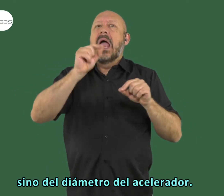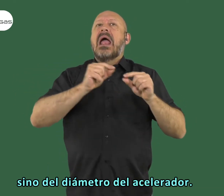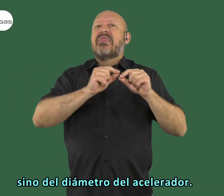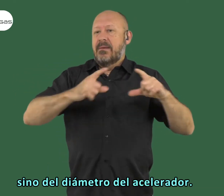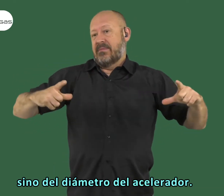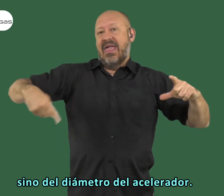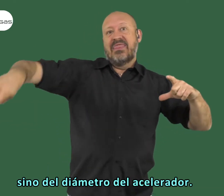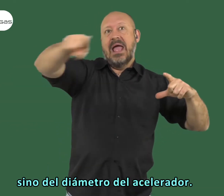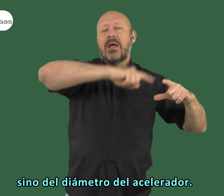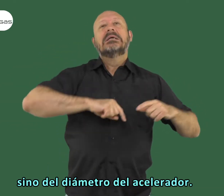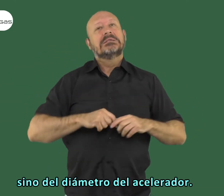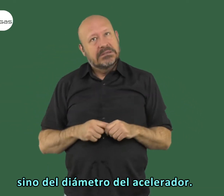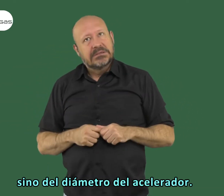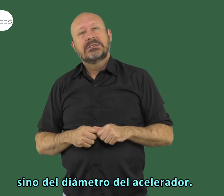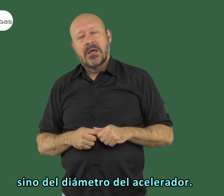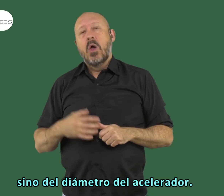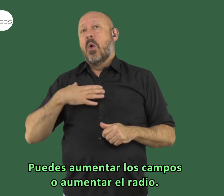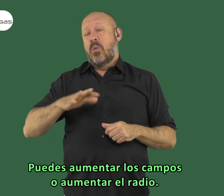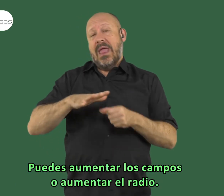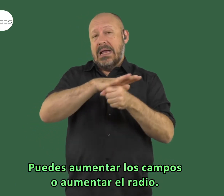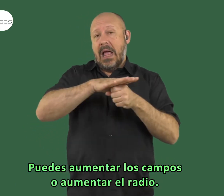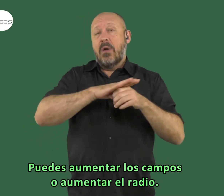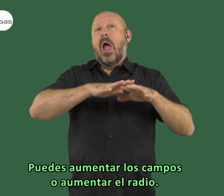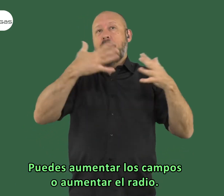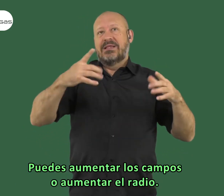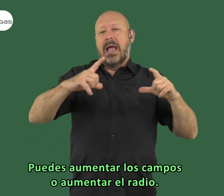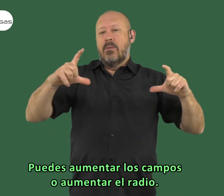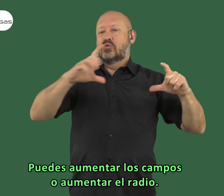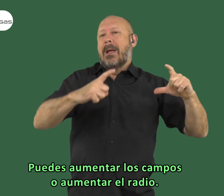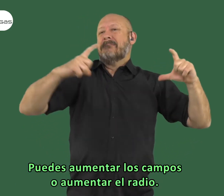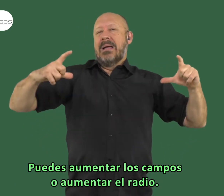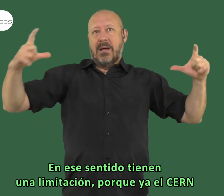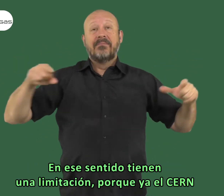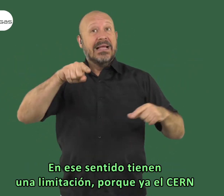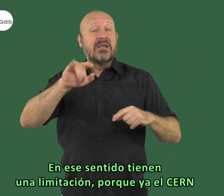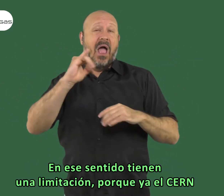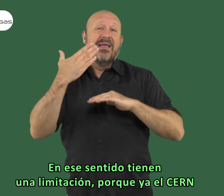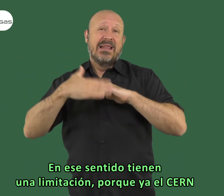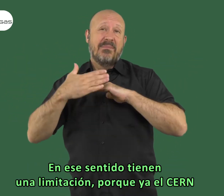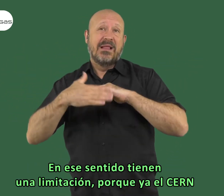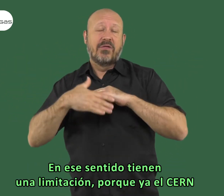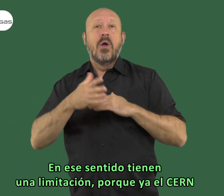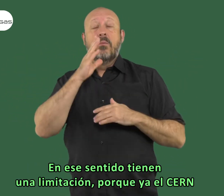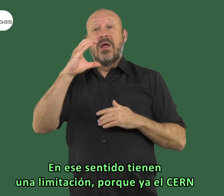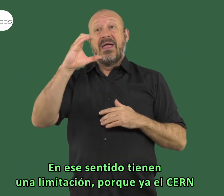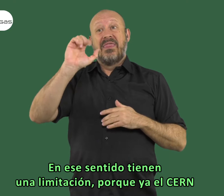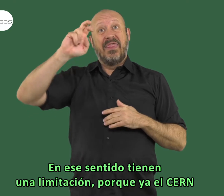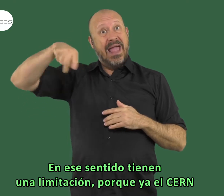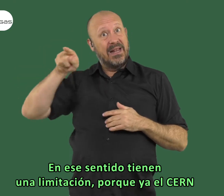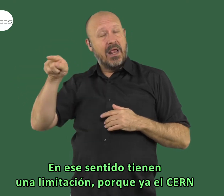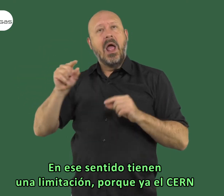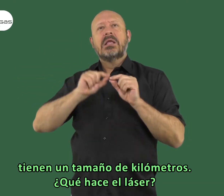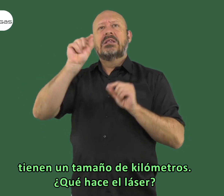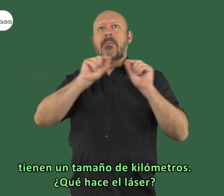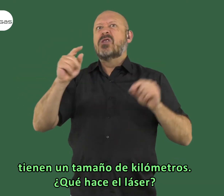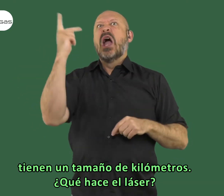del diámetro sí. del acelerador. Ajá. Sí, puede aumentar los campos o aumentar el radio. En ese sentido, tienen una limitación, porque ya